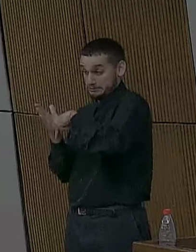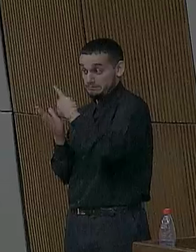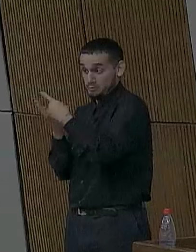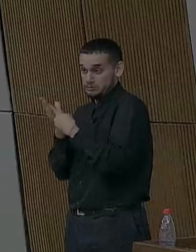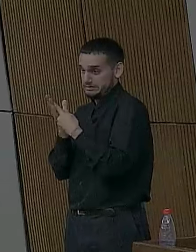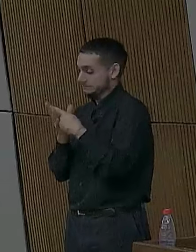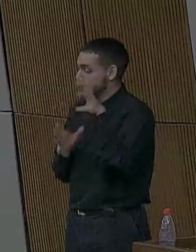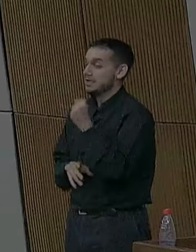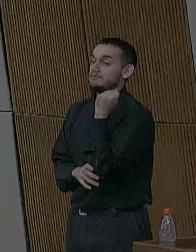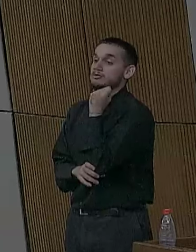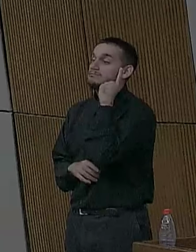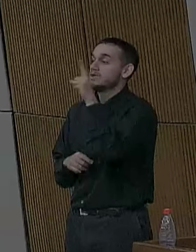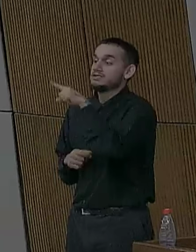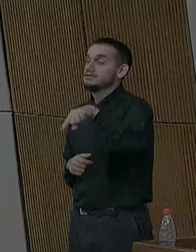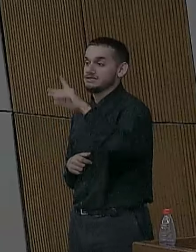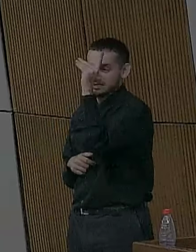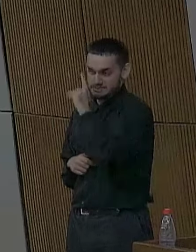importante para la discapacidad.